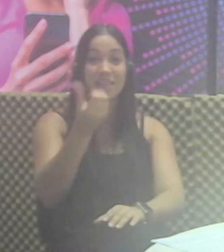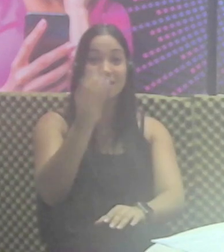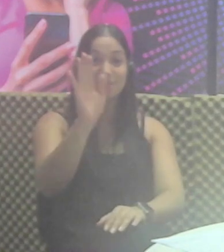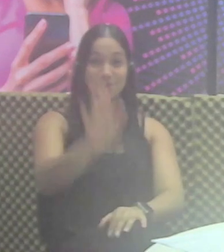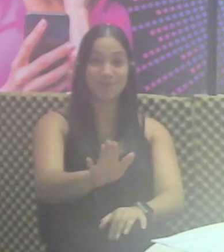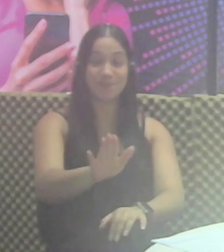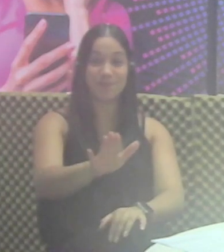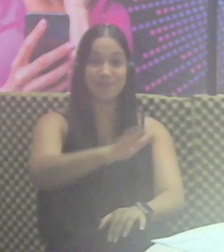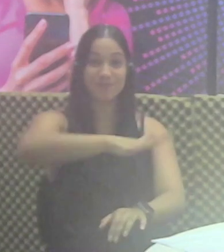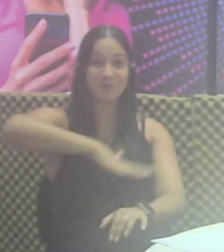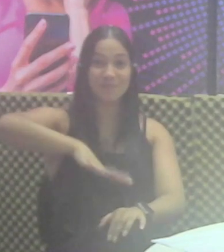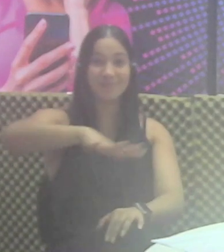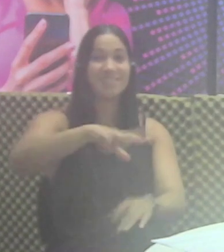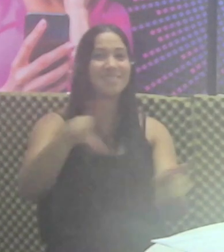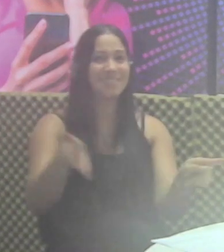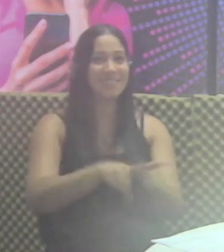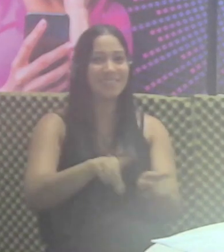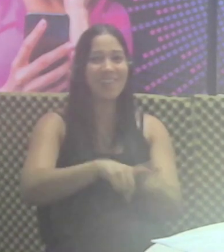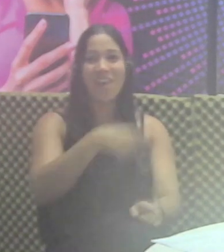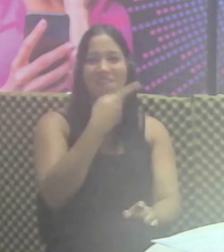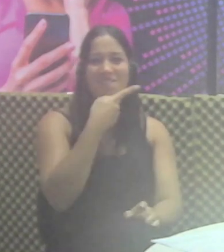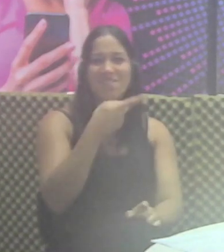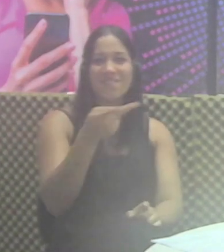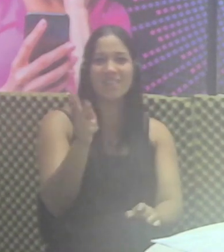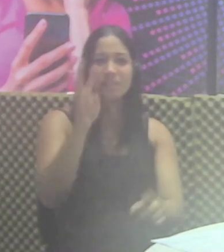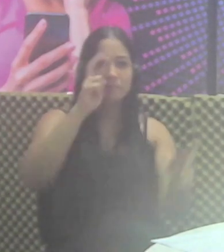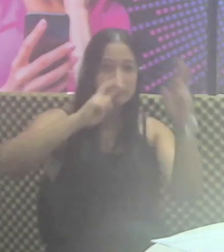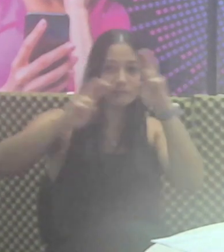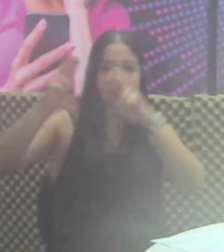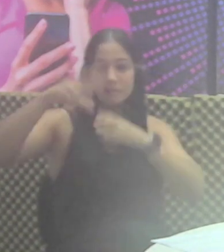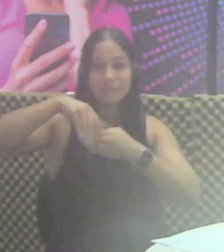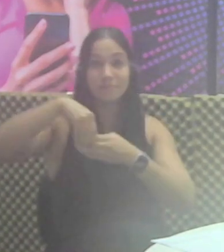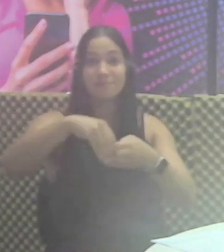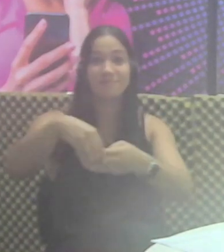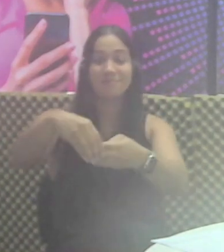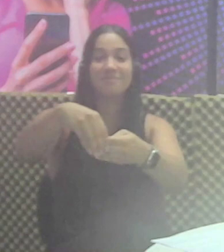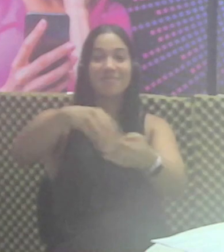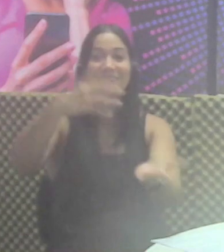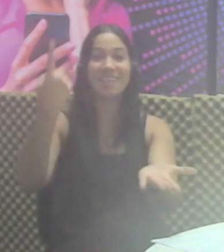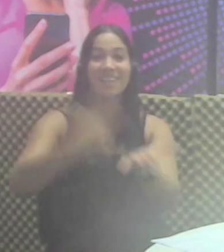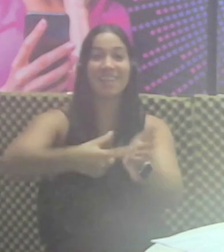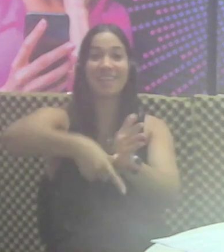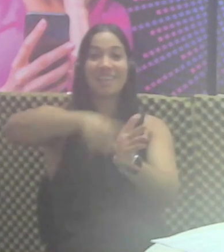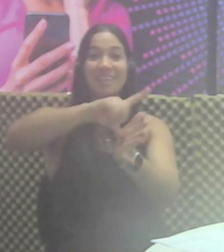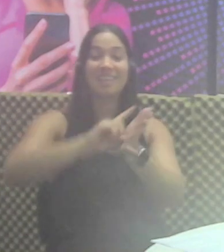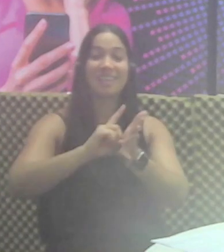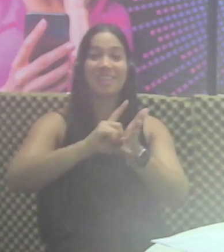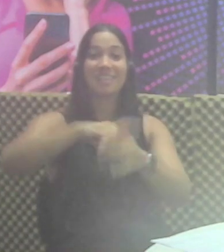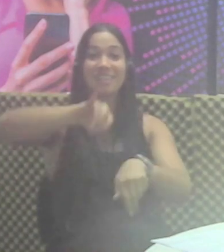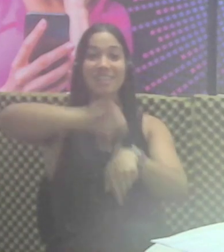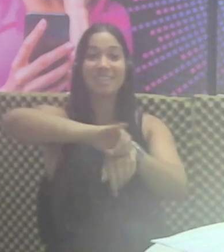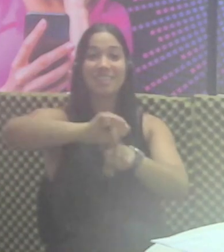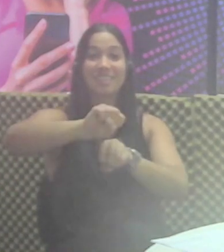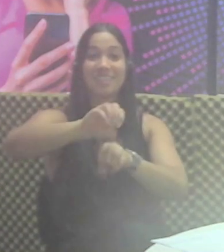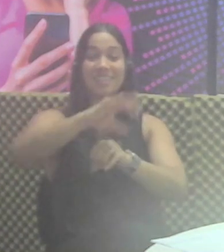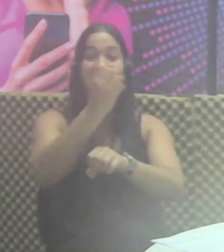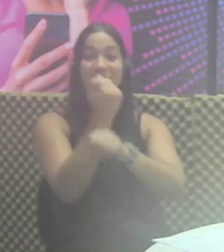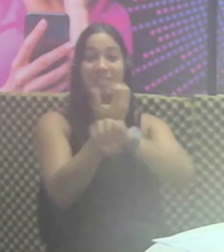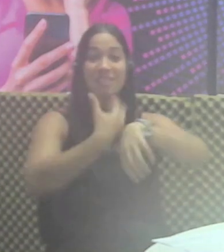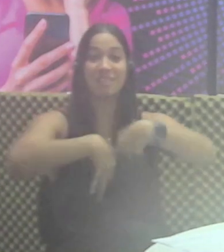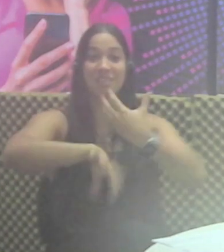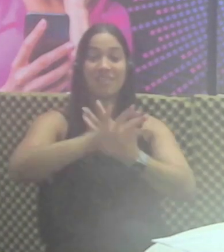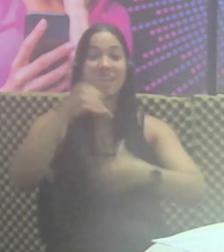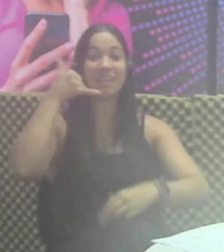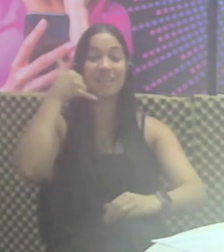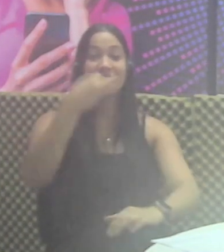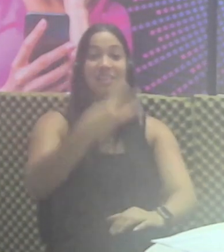No espaço, também é possível realizar visitas monitoradas, que podem ser agendadas por meio do Núcleo de Educação Ambiental, pelo